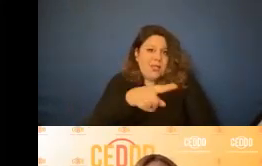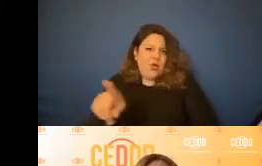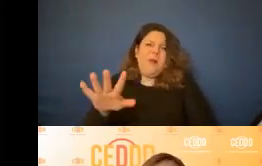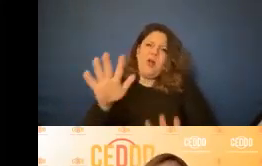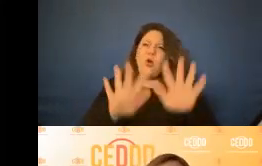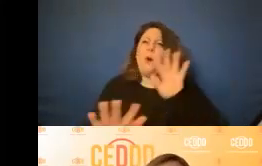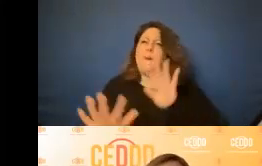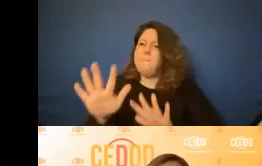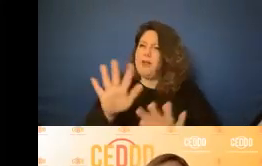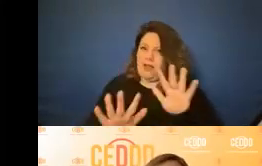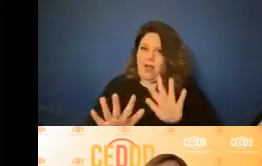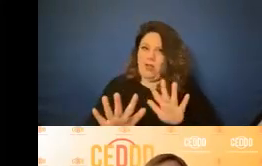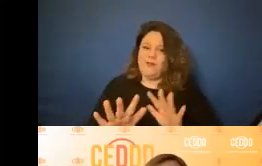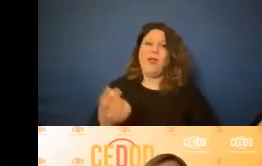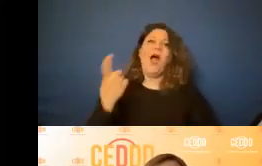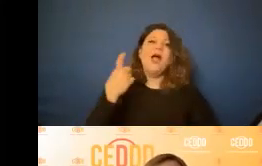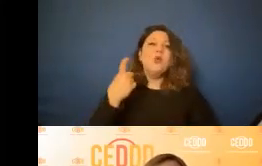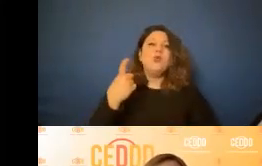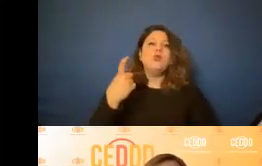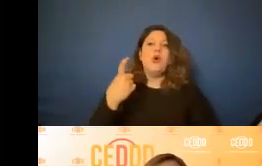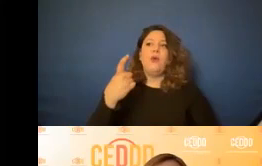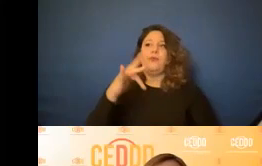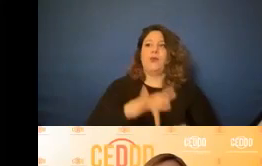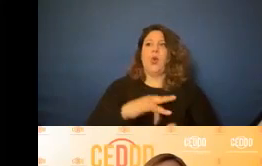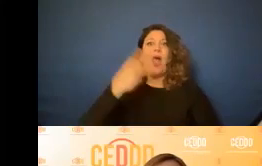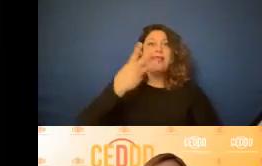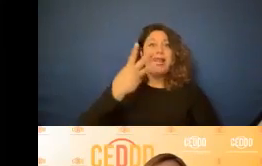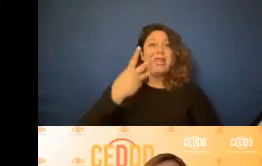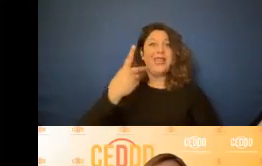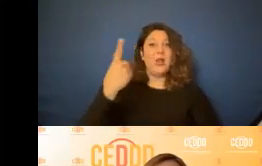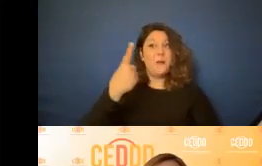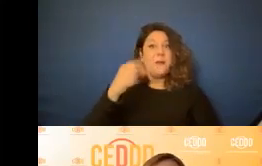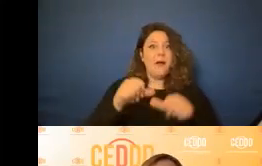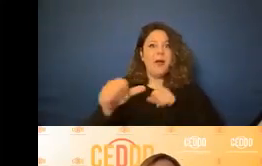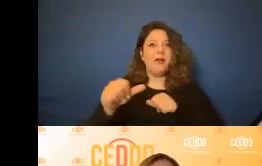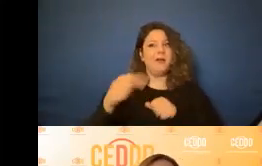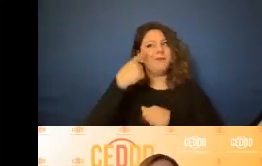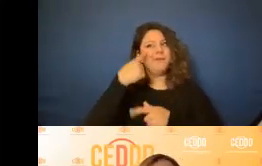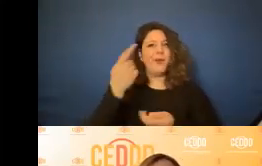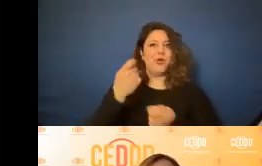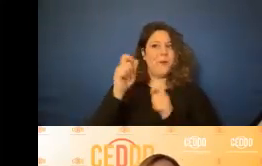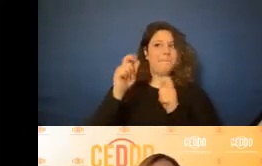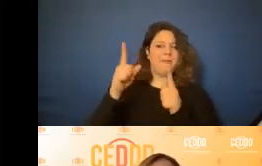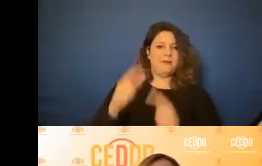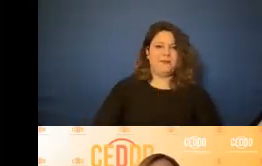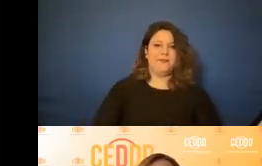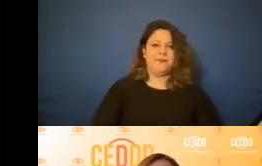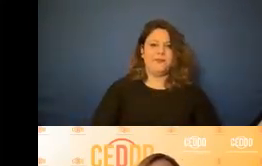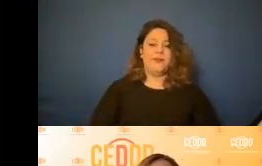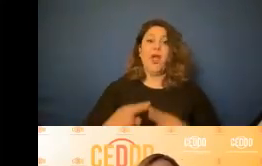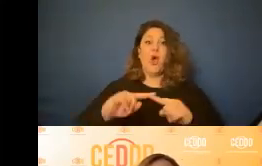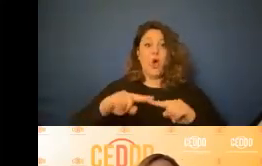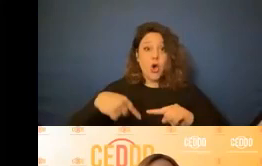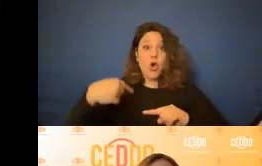desde tercero de primaria tendría los ojos bien abiertos. Bueno, las consecuencias que tanto nos preocupan son